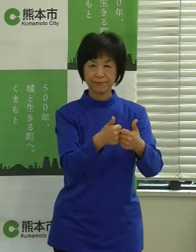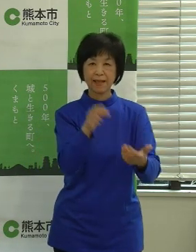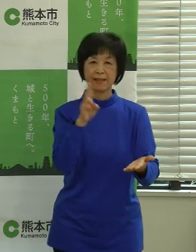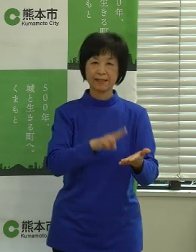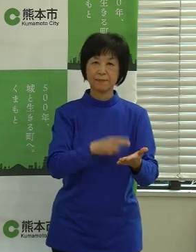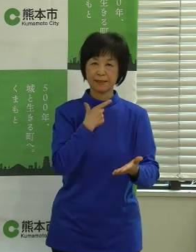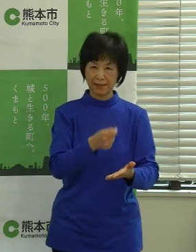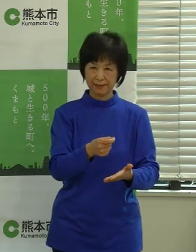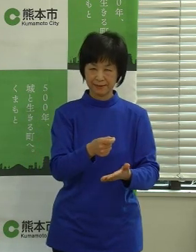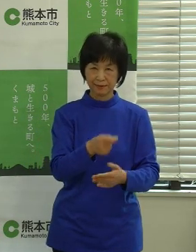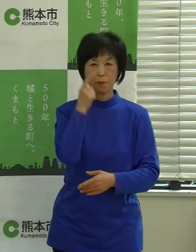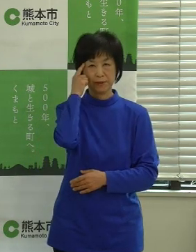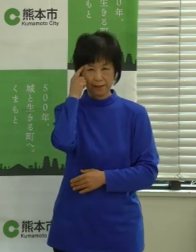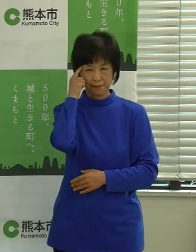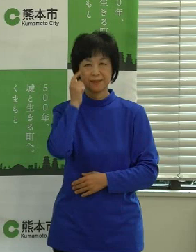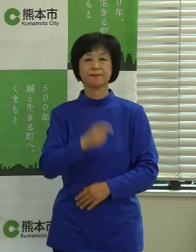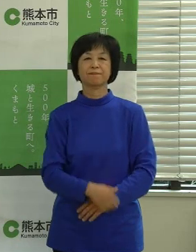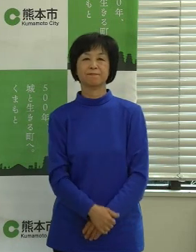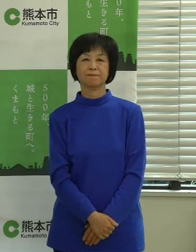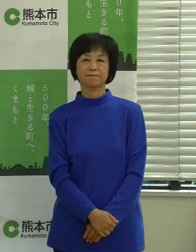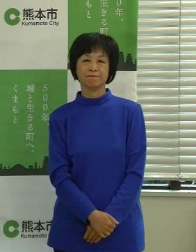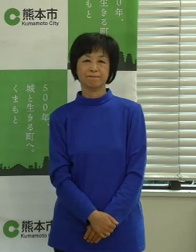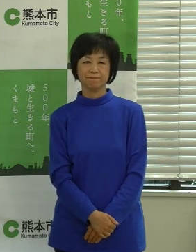と、そういうことで、ございます。